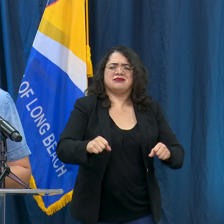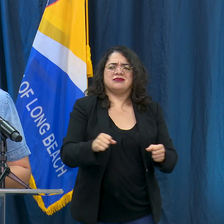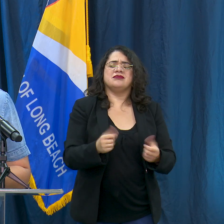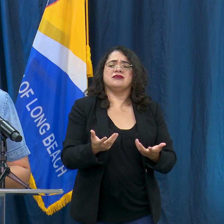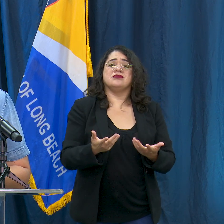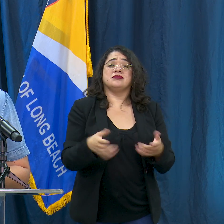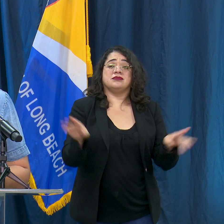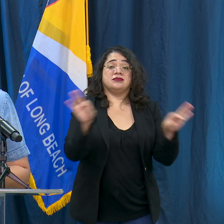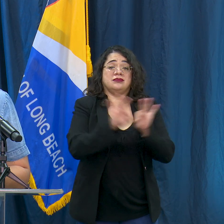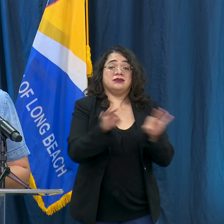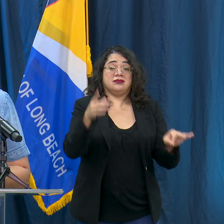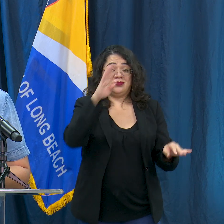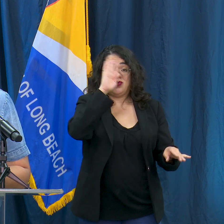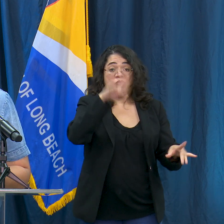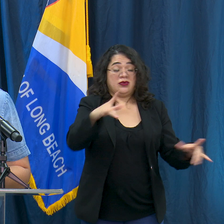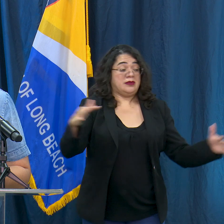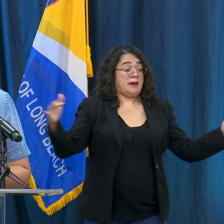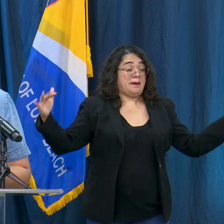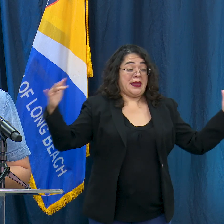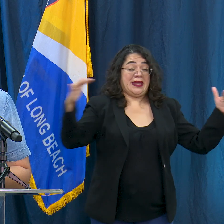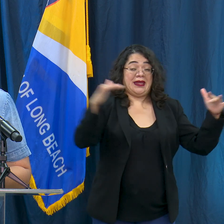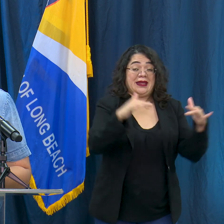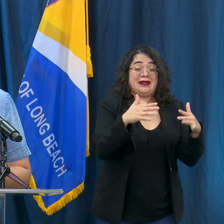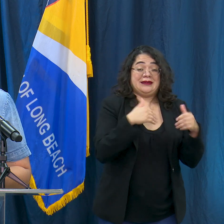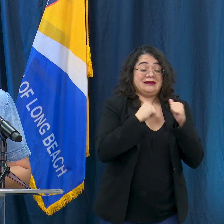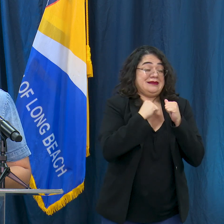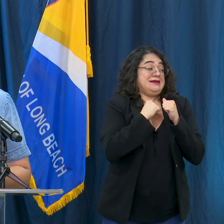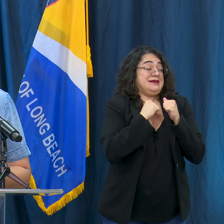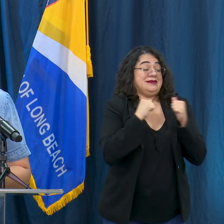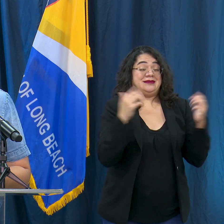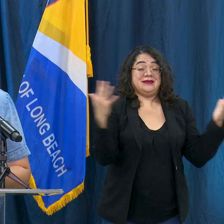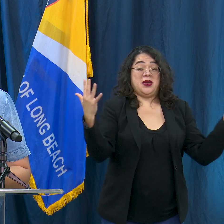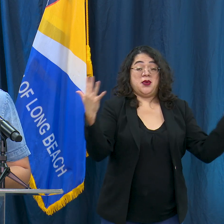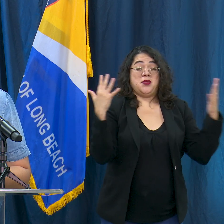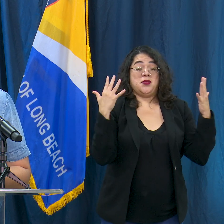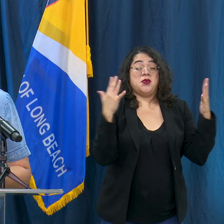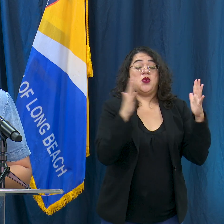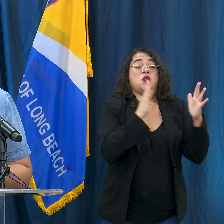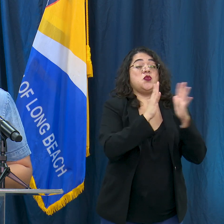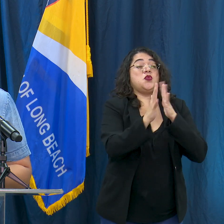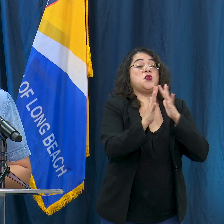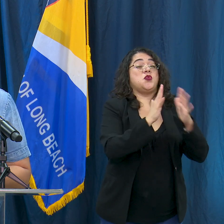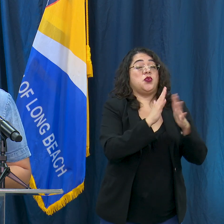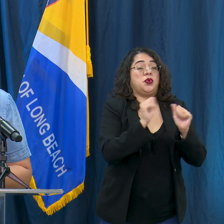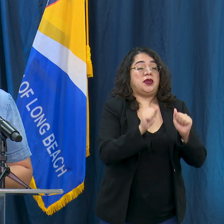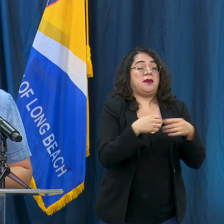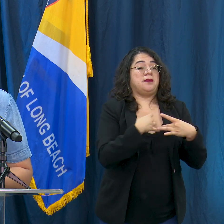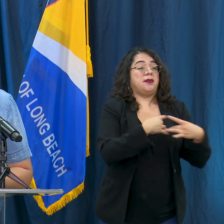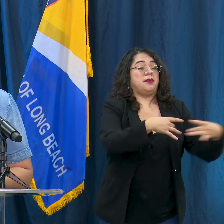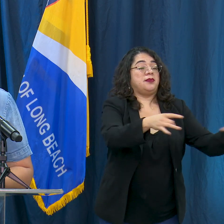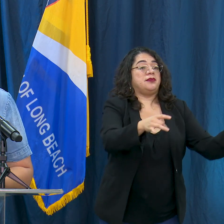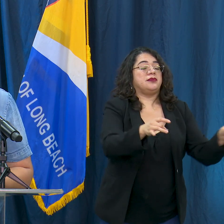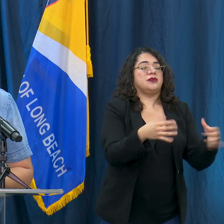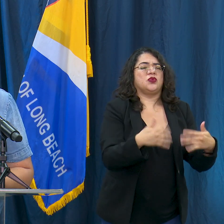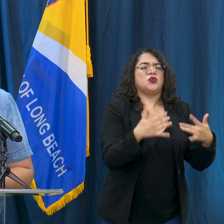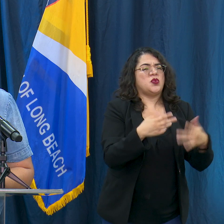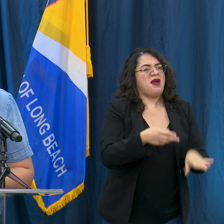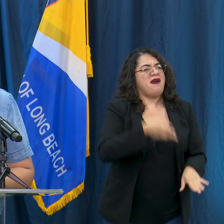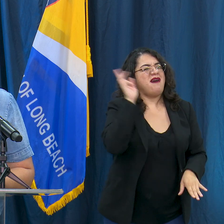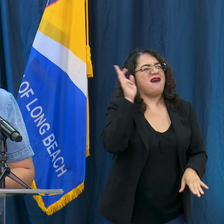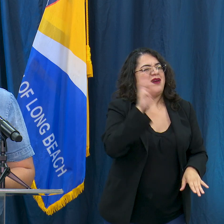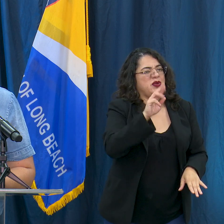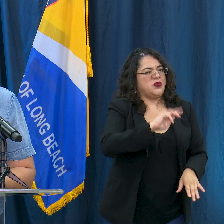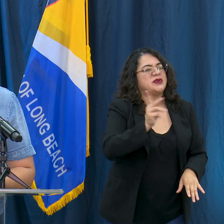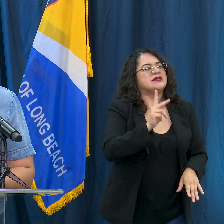que los grandes eventos es en torno a un riesgo muy alto para las transmisiones virales. La probabilidad que una persona contraiga